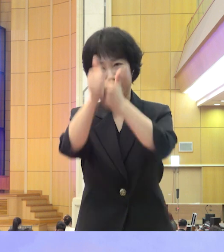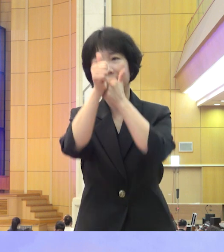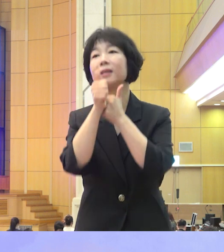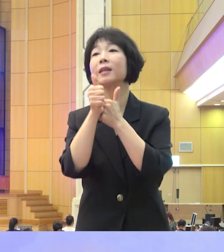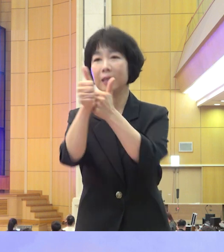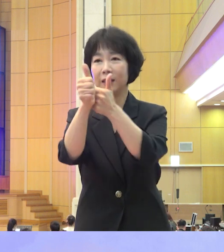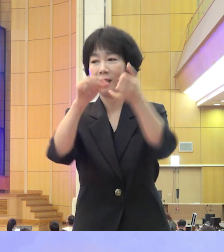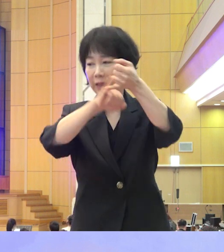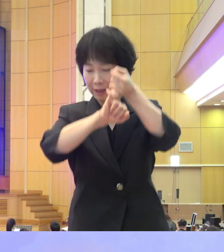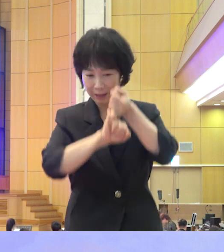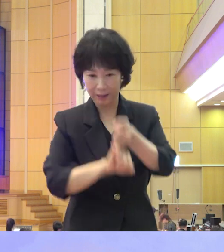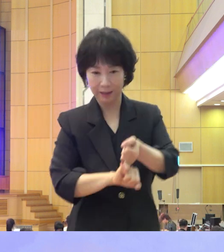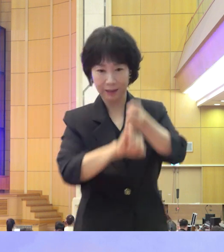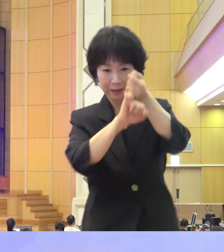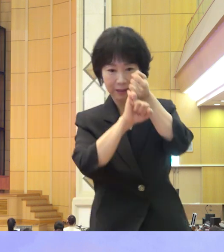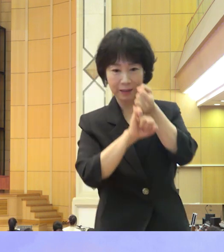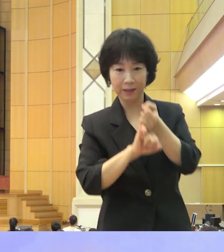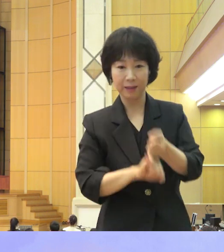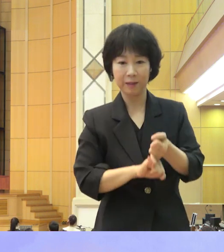따라가리.